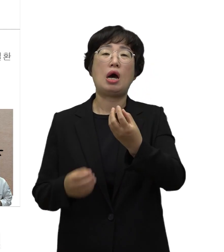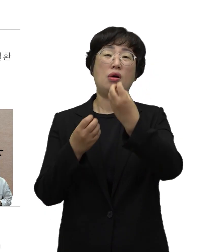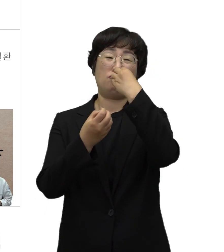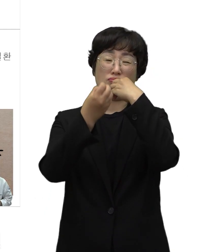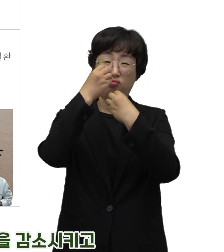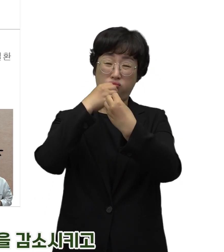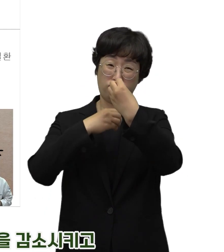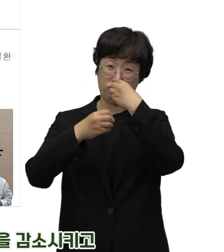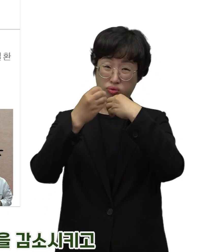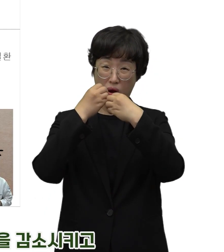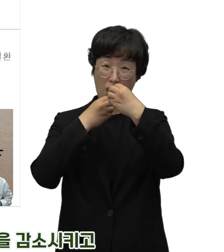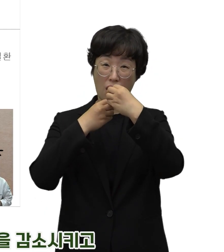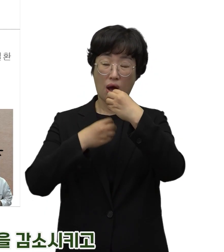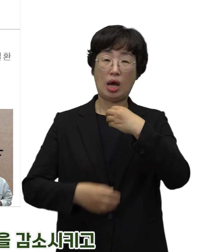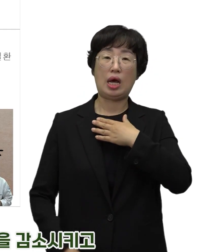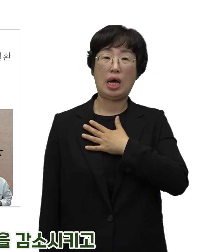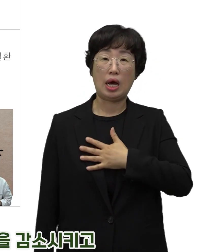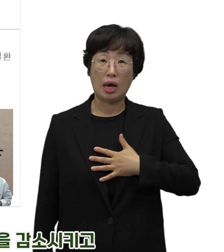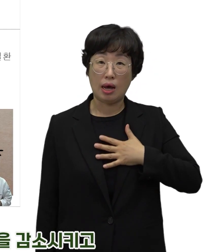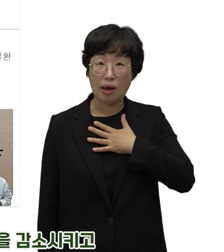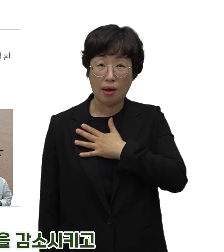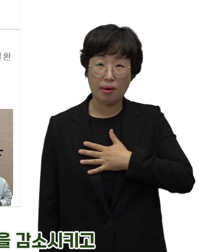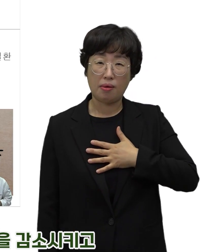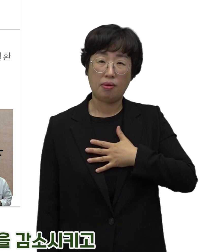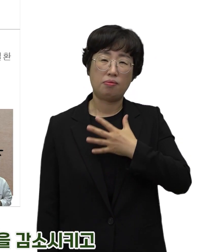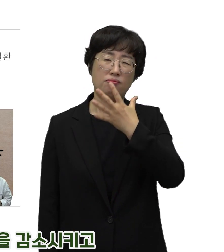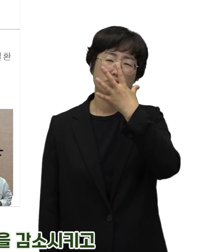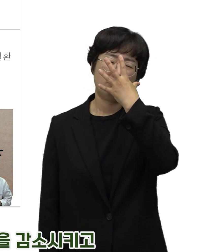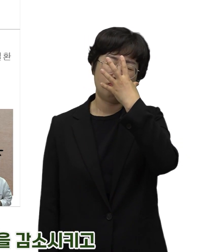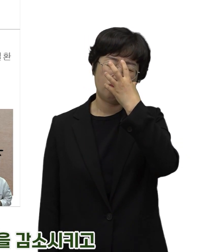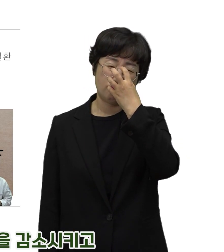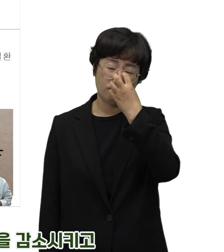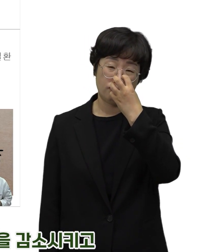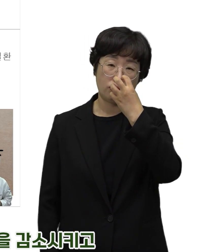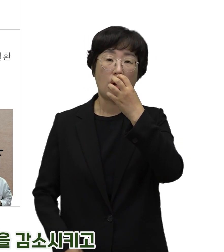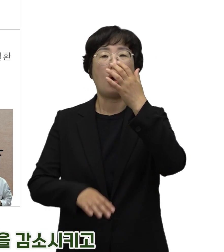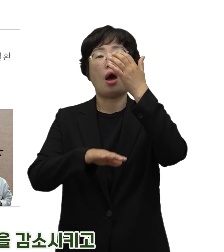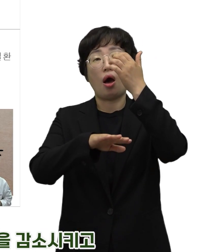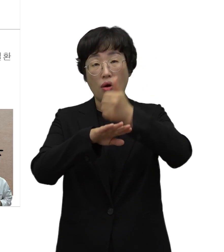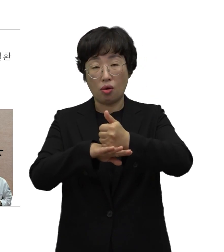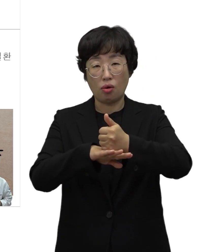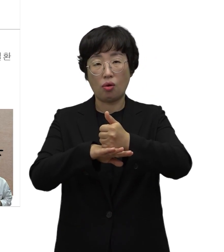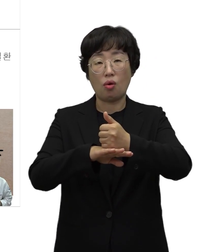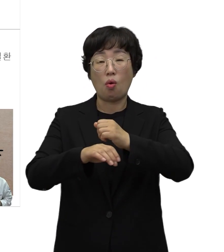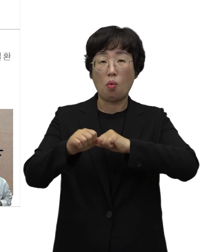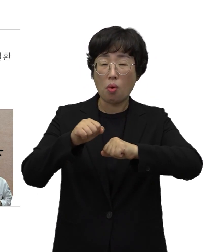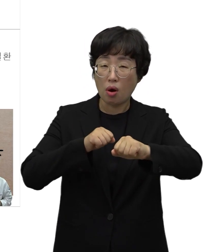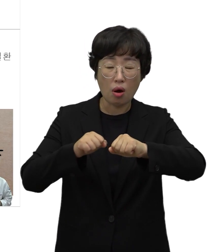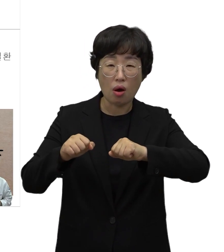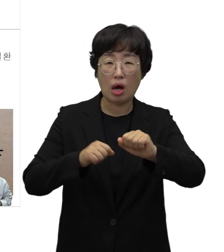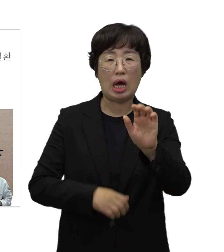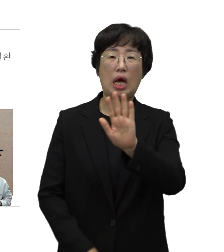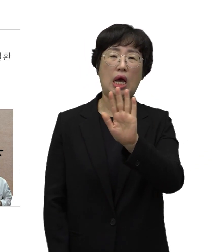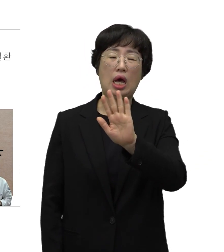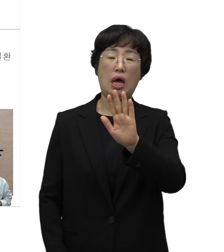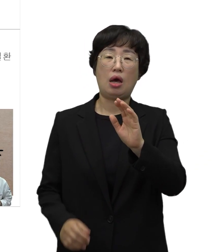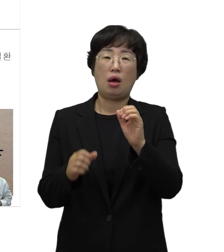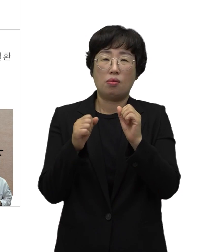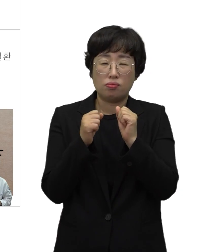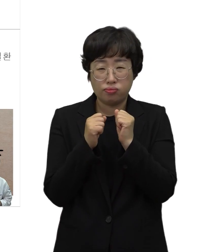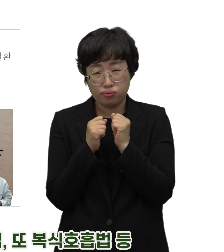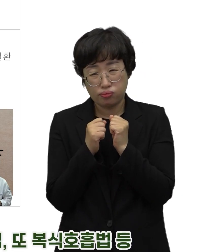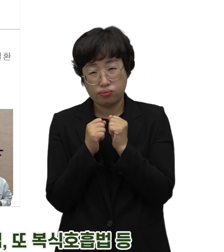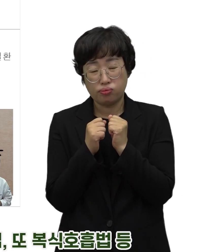원인이 되고 우울한 감정을 들게 해서 신체 활동을 감소시키고 비만까지